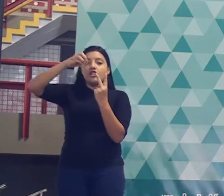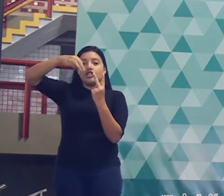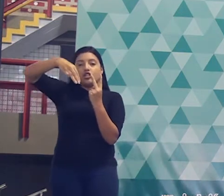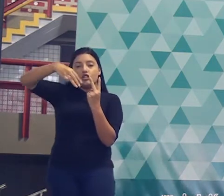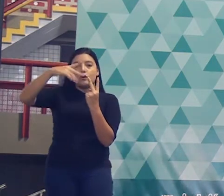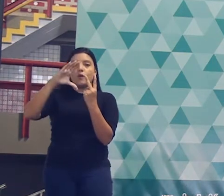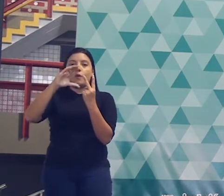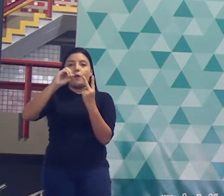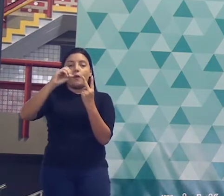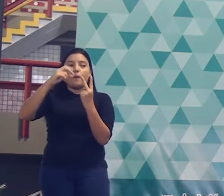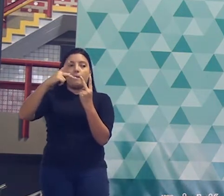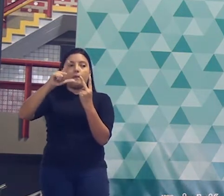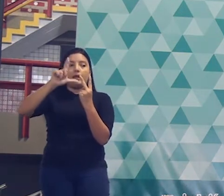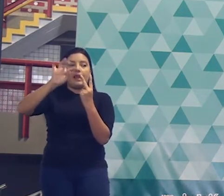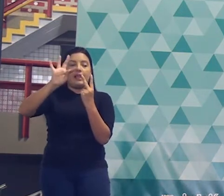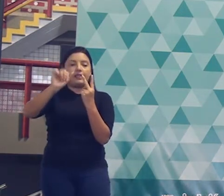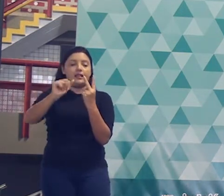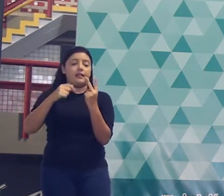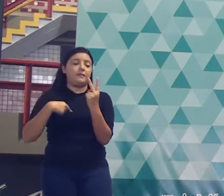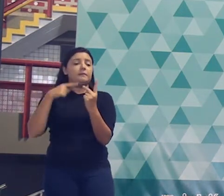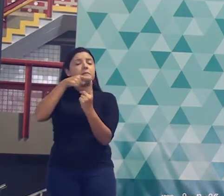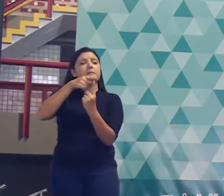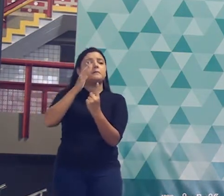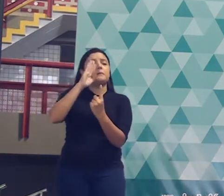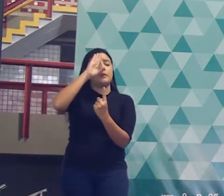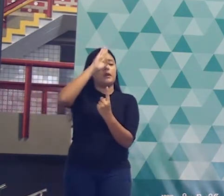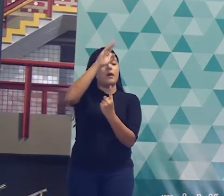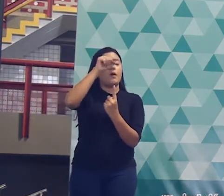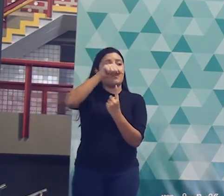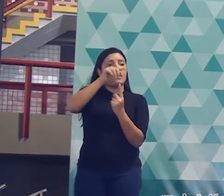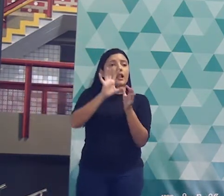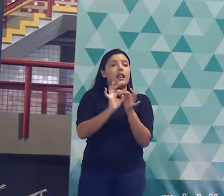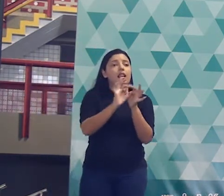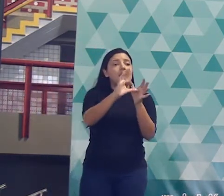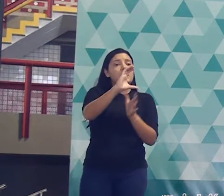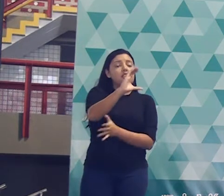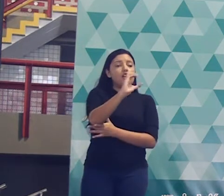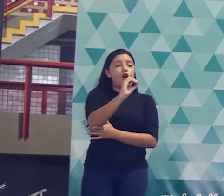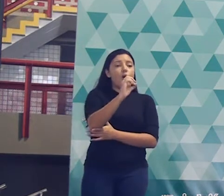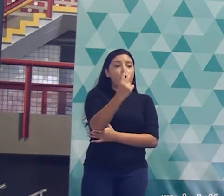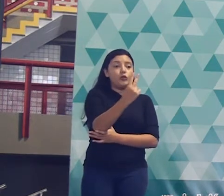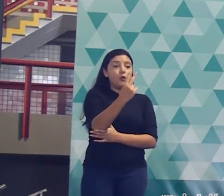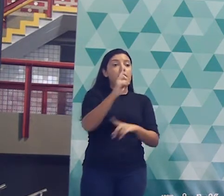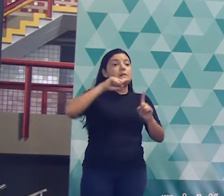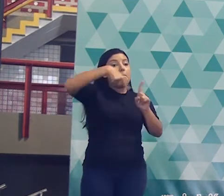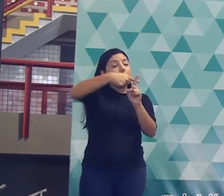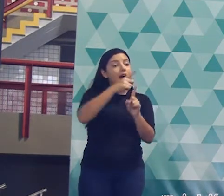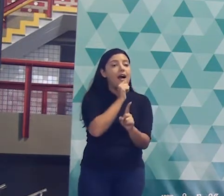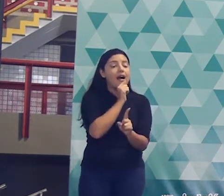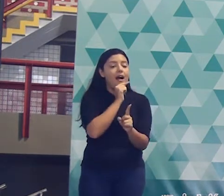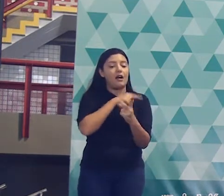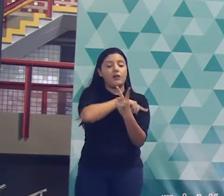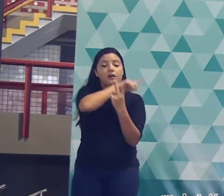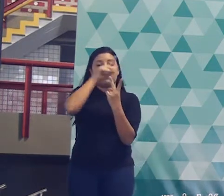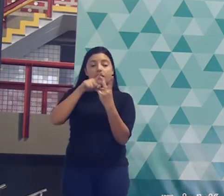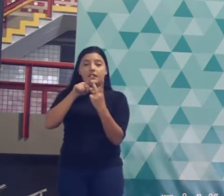entre elas? É que a combustão completa, ela libera CO2 e água. A combustão incompleta,